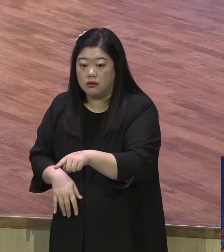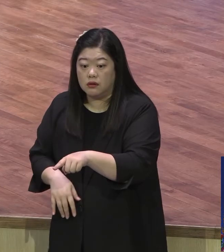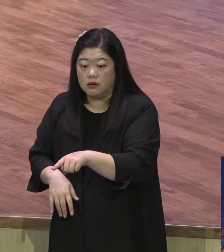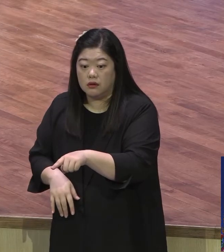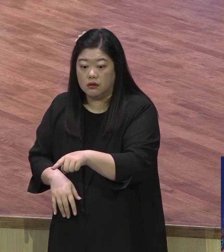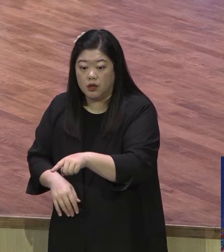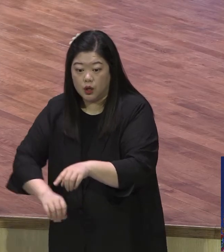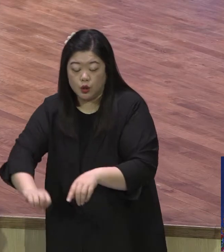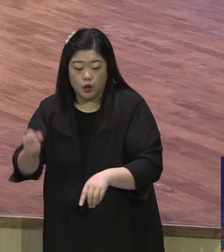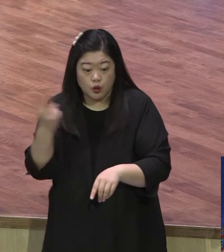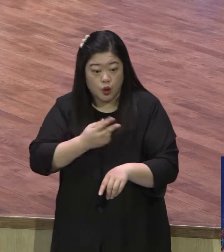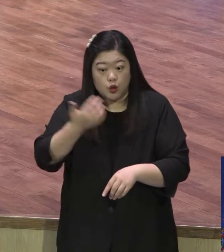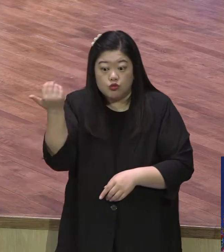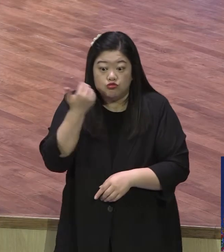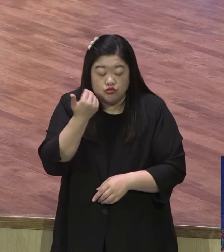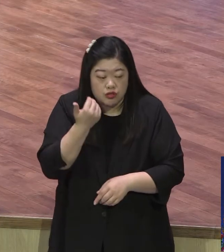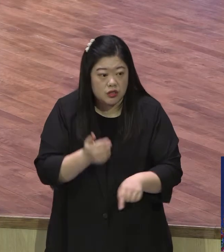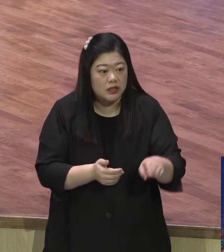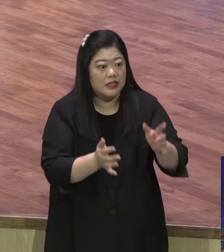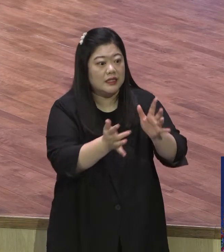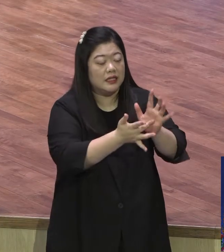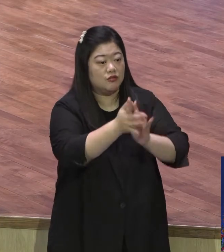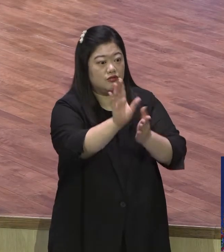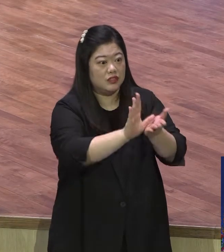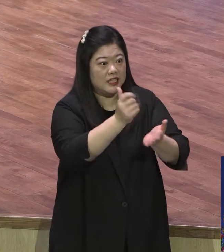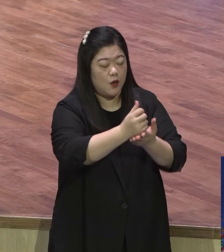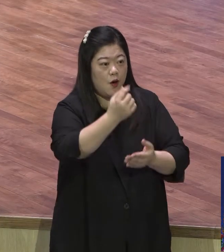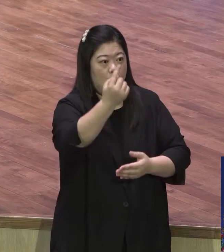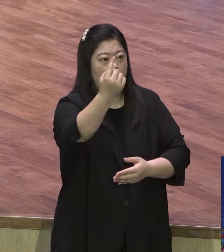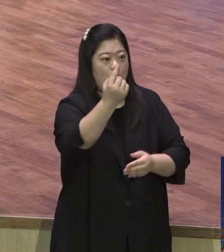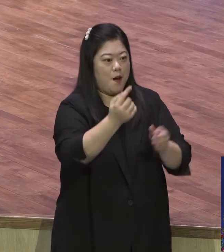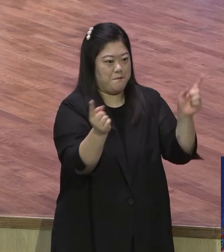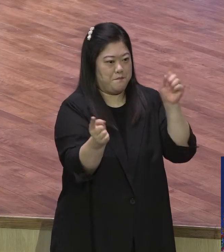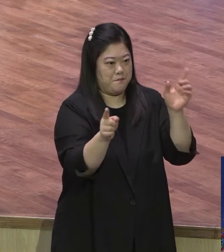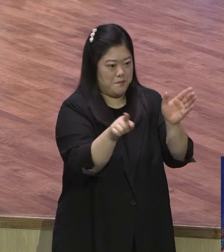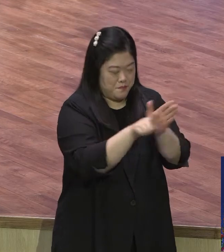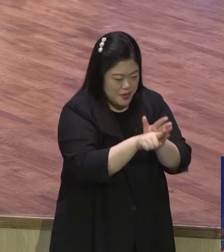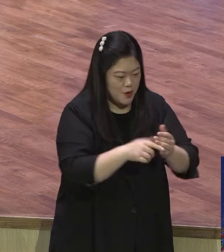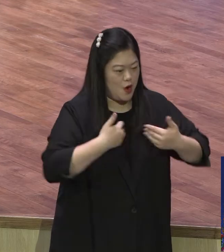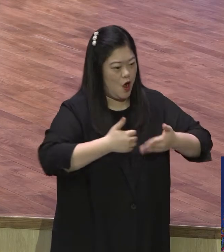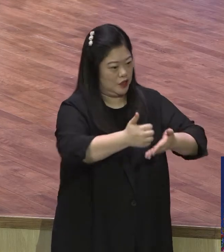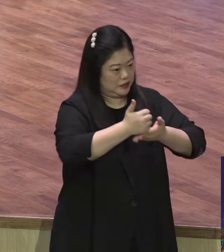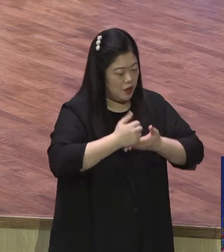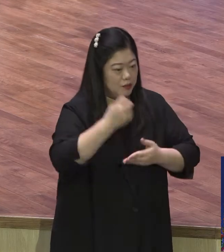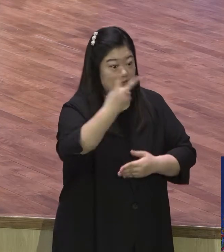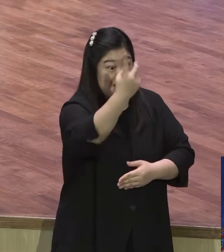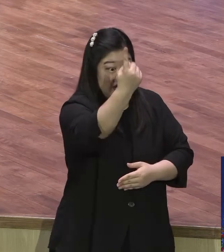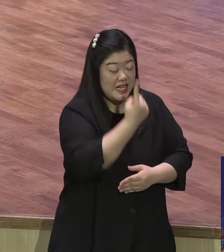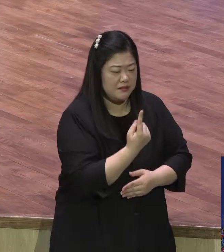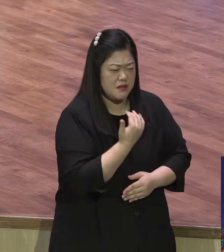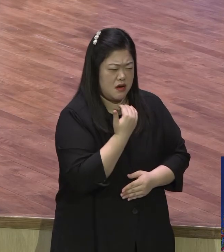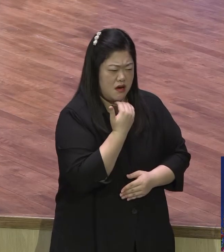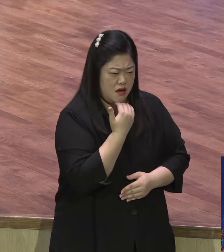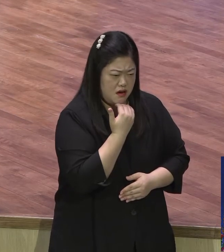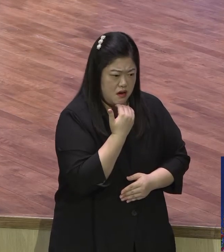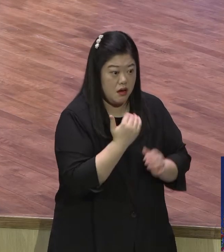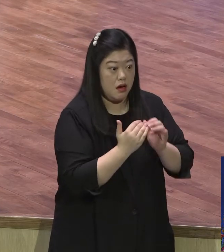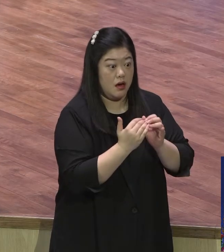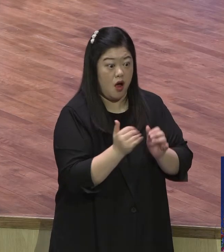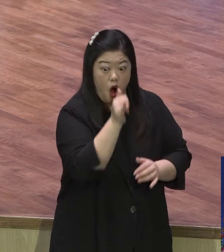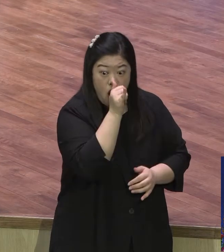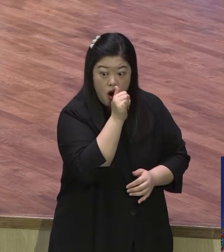예수 그리스도를 그렇게 만났는데 왜 어떤 사람은